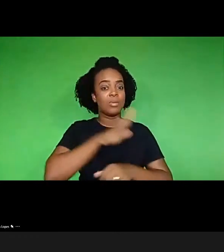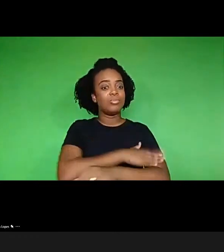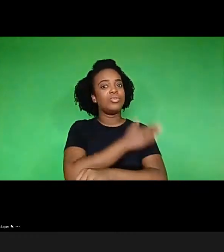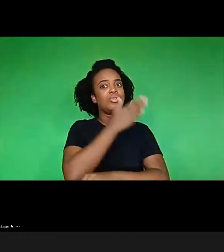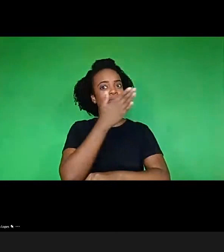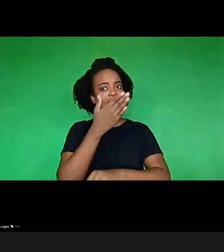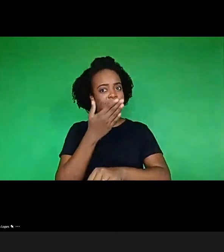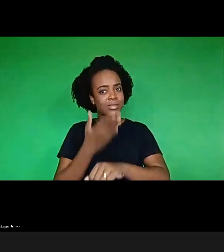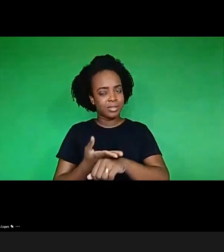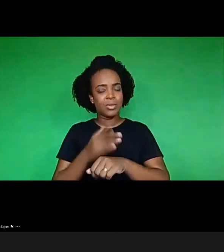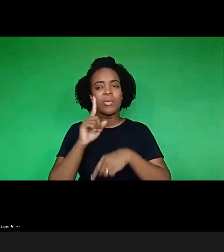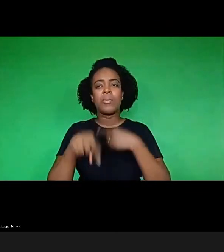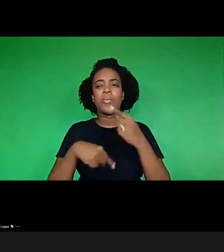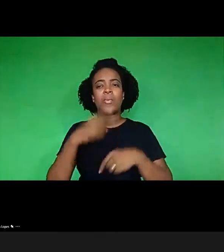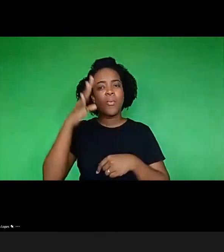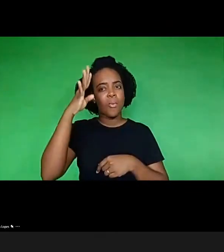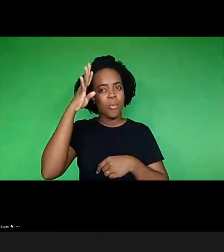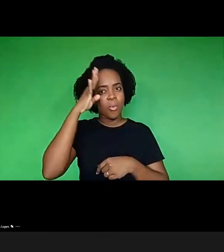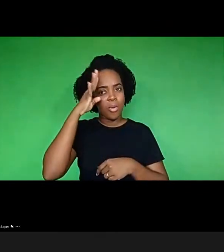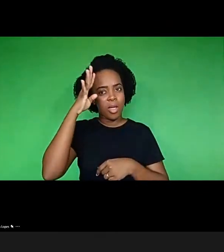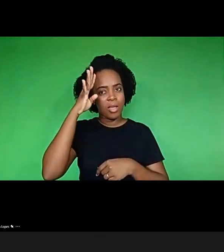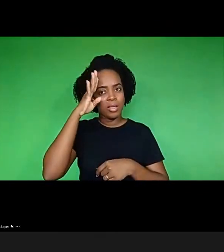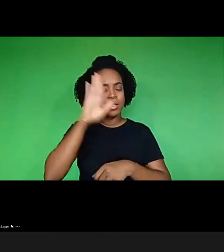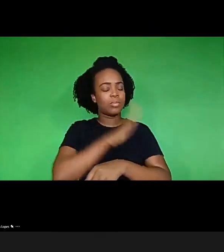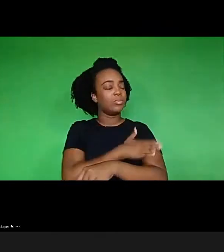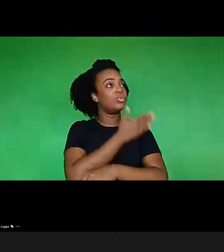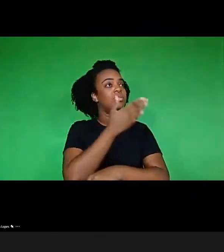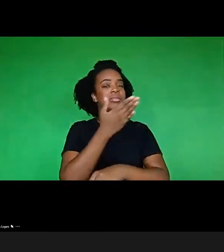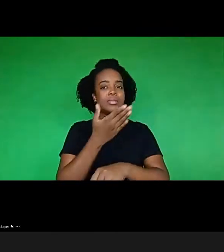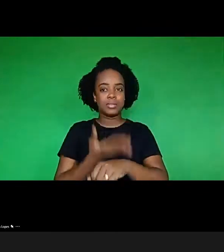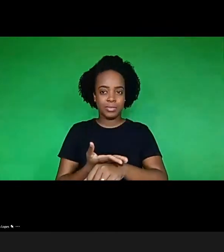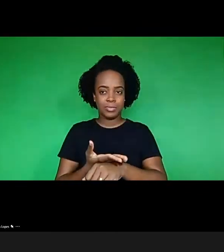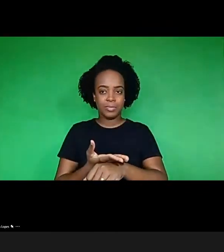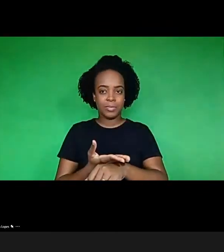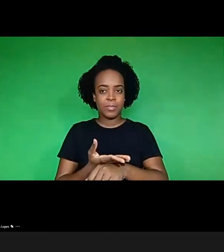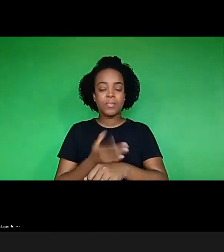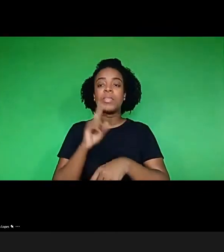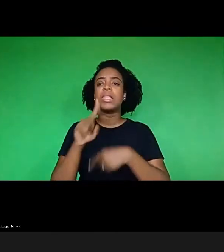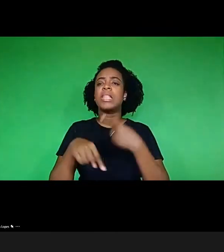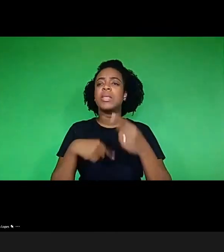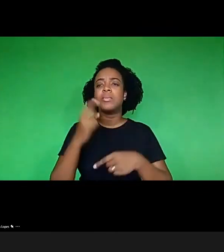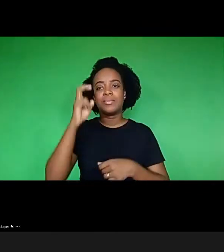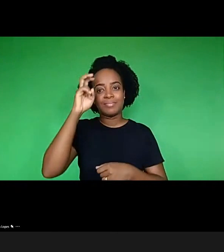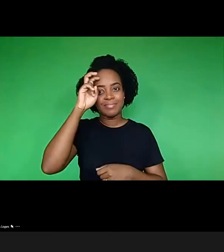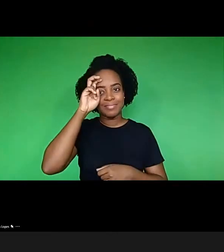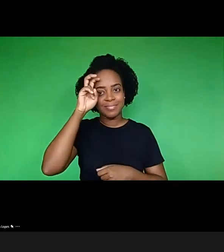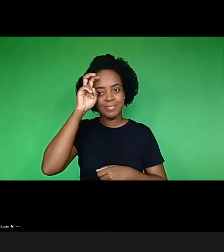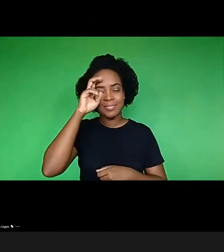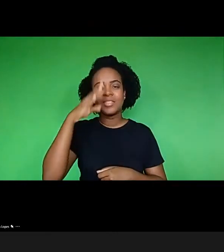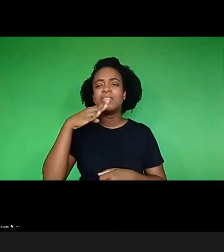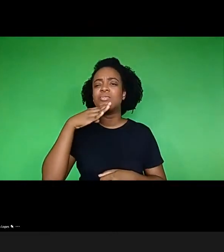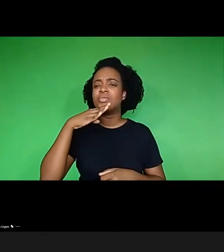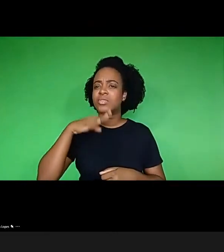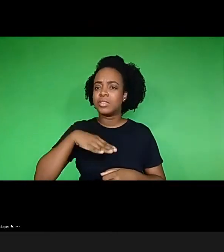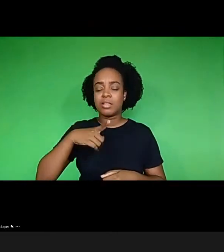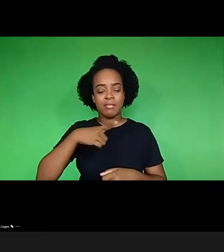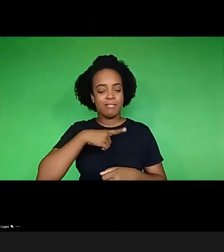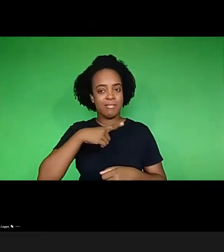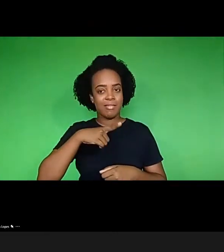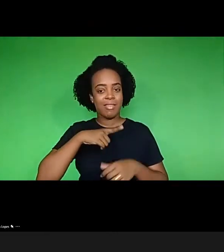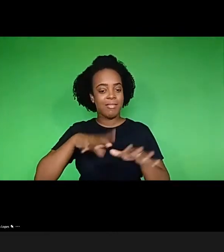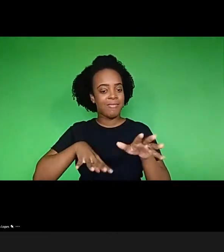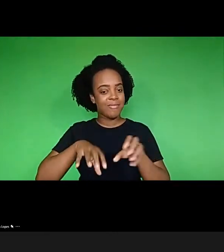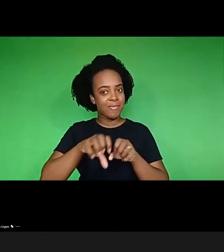e quarta-feira o dia todo. Na quinta-feira, à tarde, nós teremos a formação da